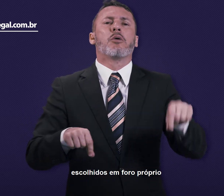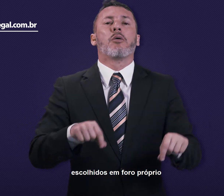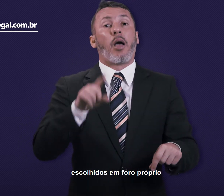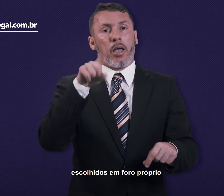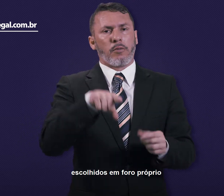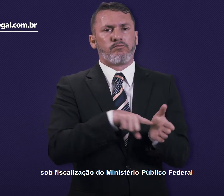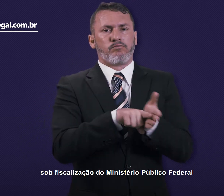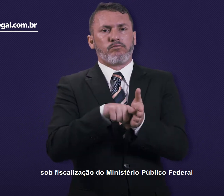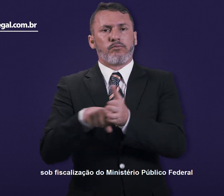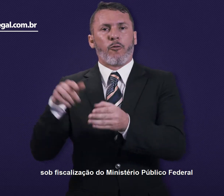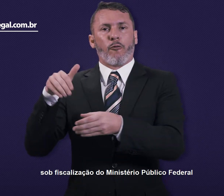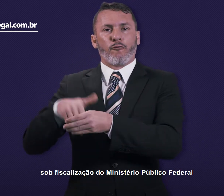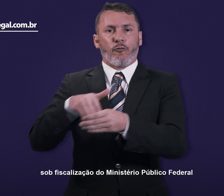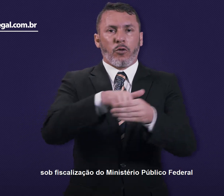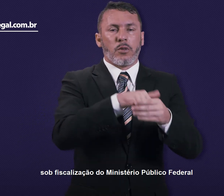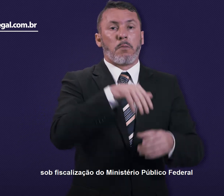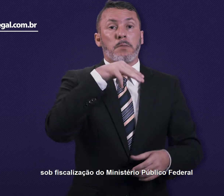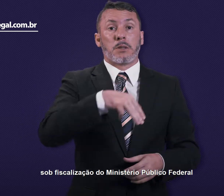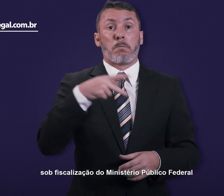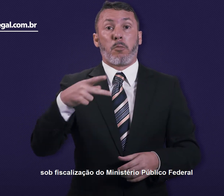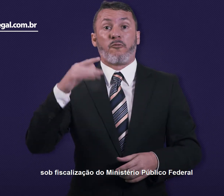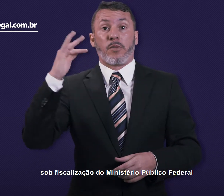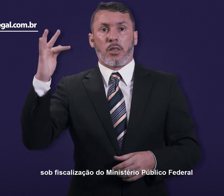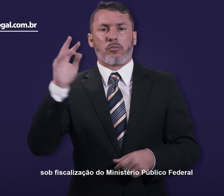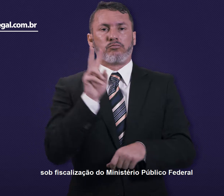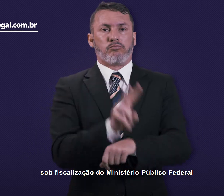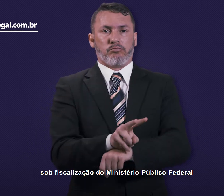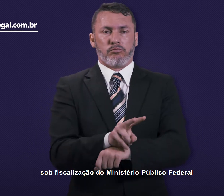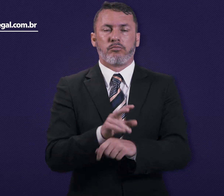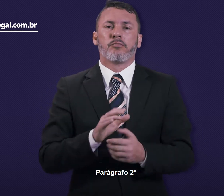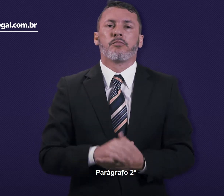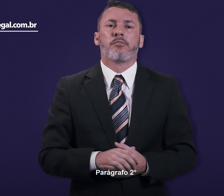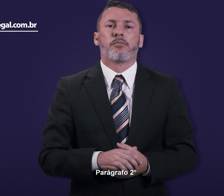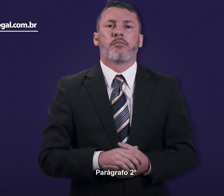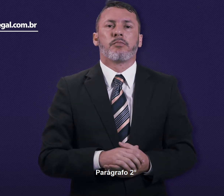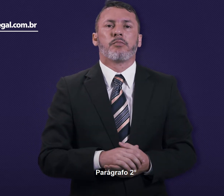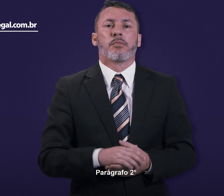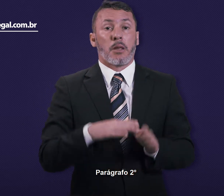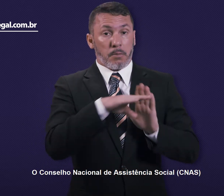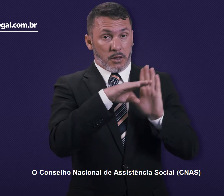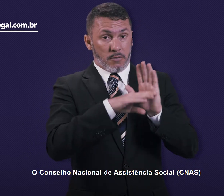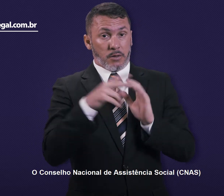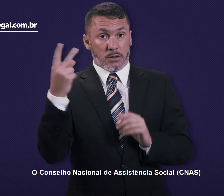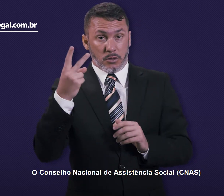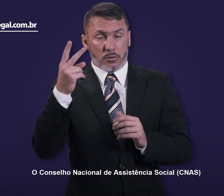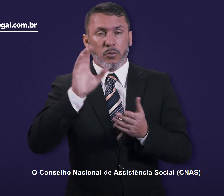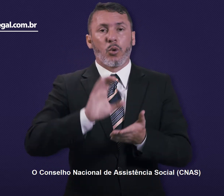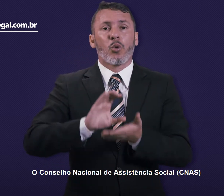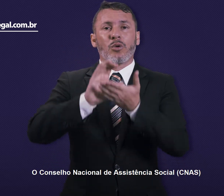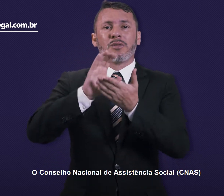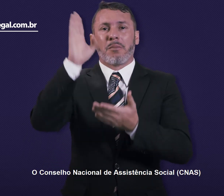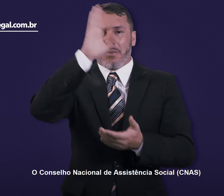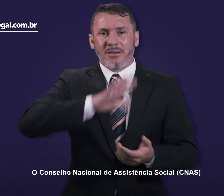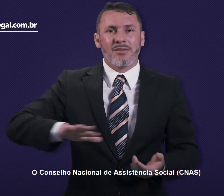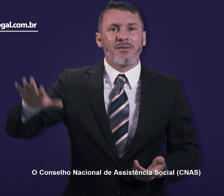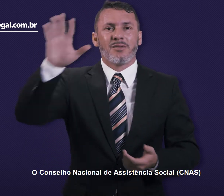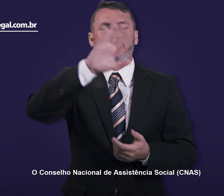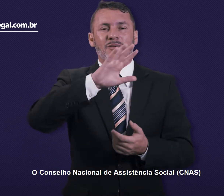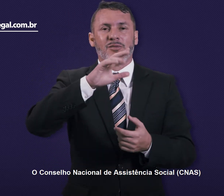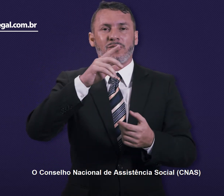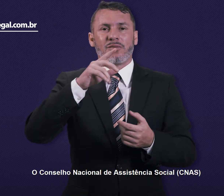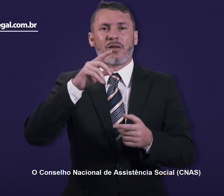em foro próprio, sob fiscalização do Ministério Público Federal. Parágrafo 2º. O Conselho Nacional de